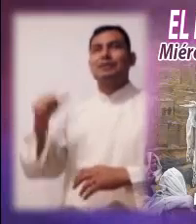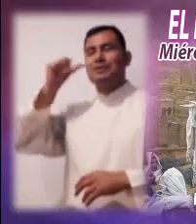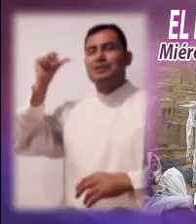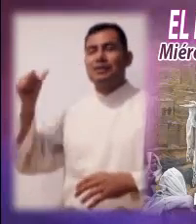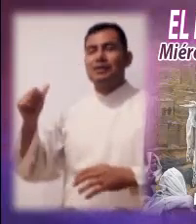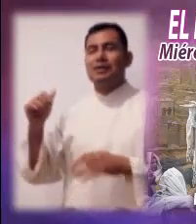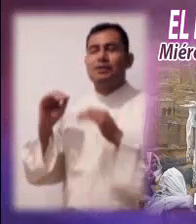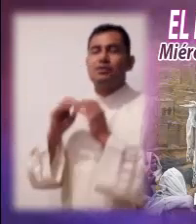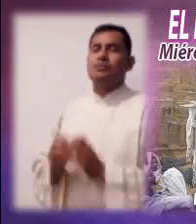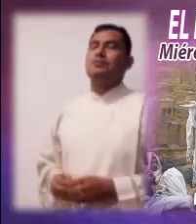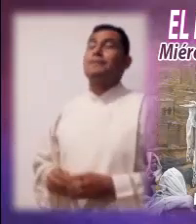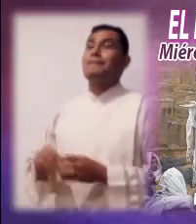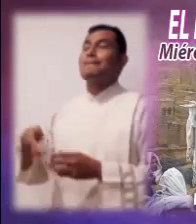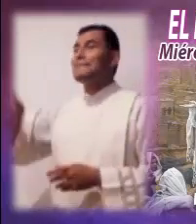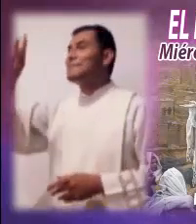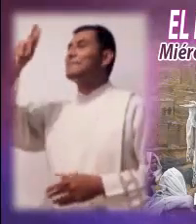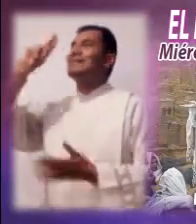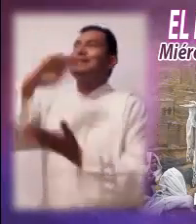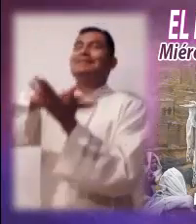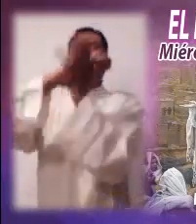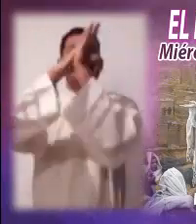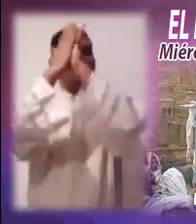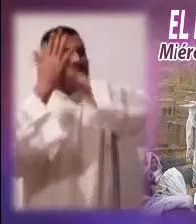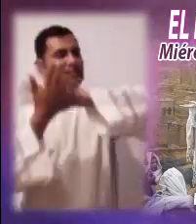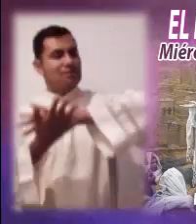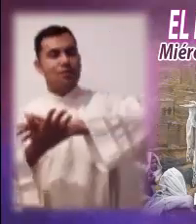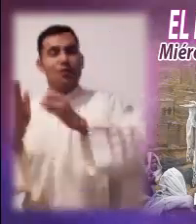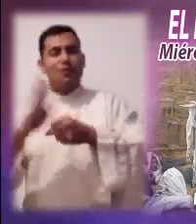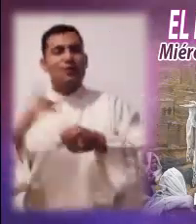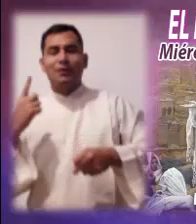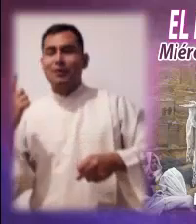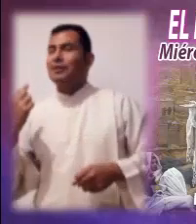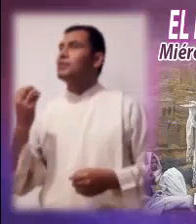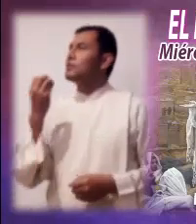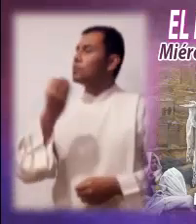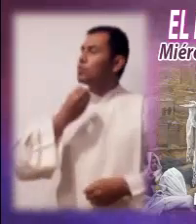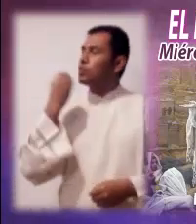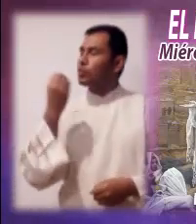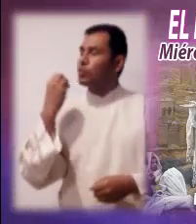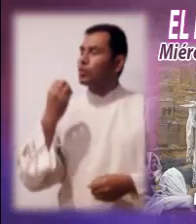delicadeza, cada pequeña acción va haciendo el camino que construye el reino.